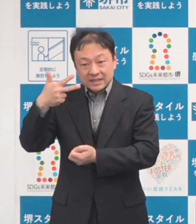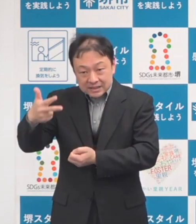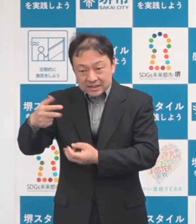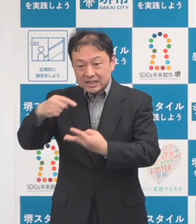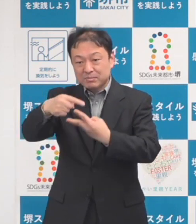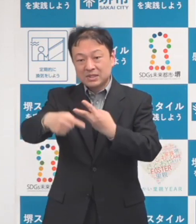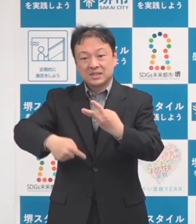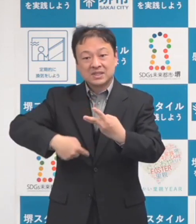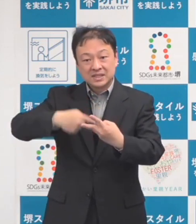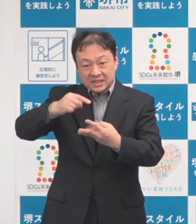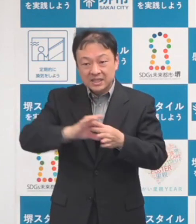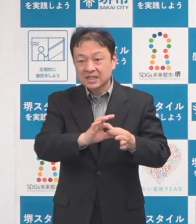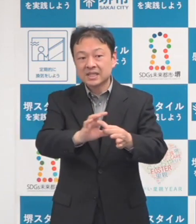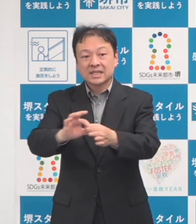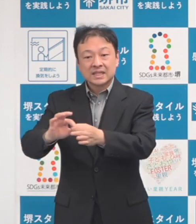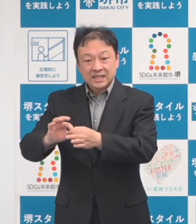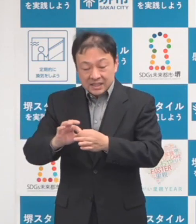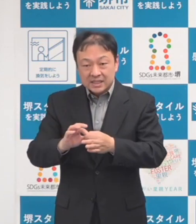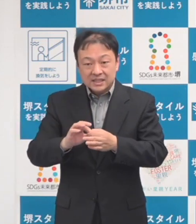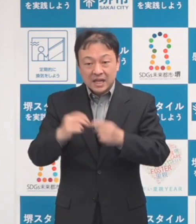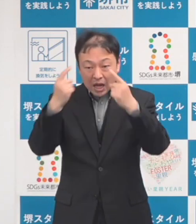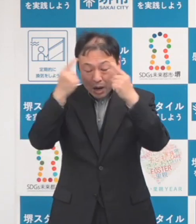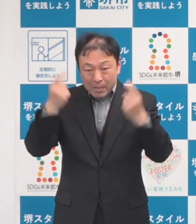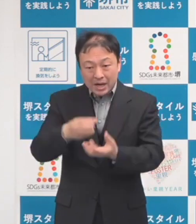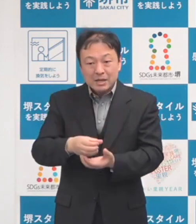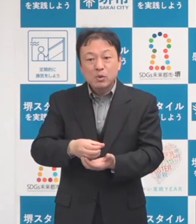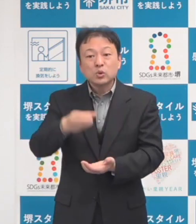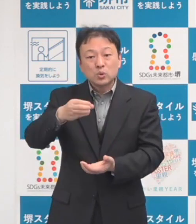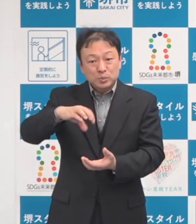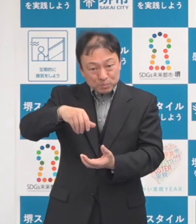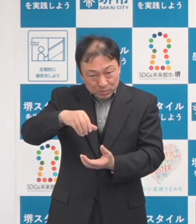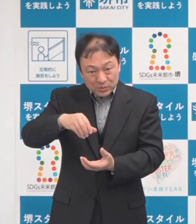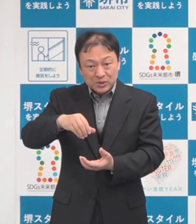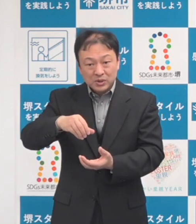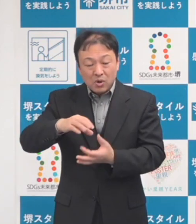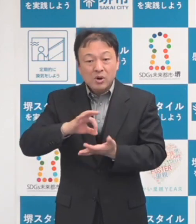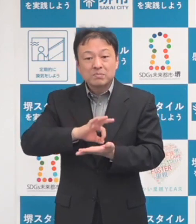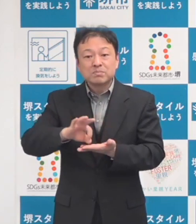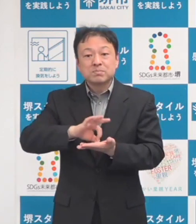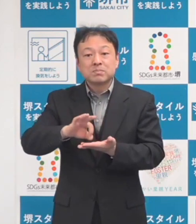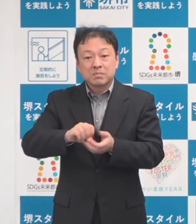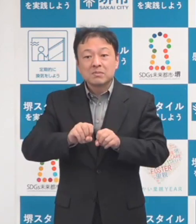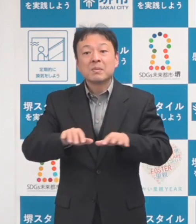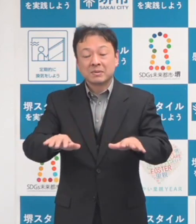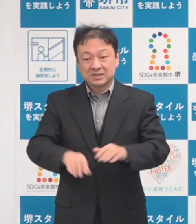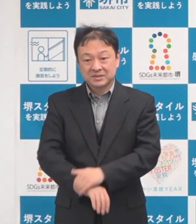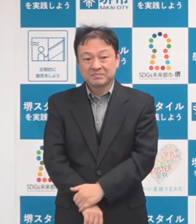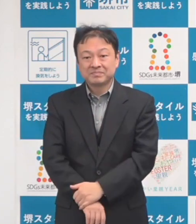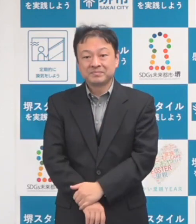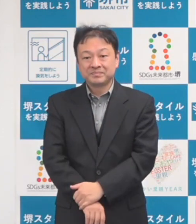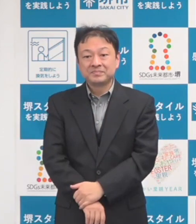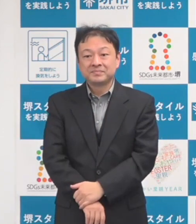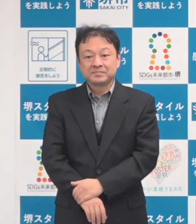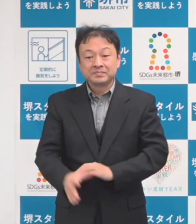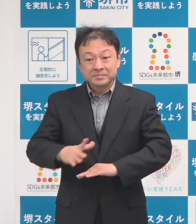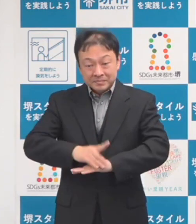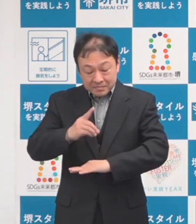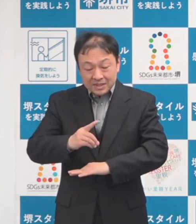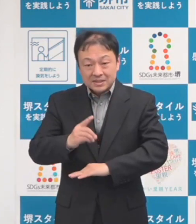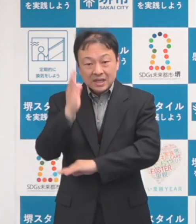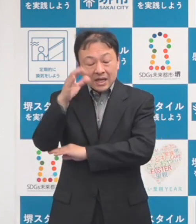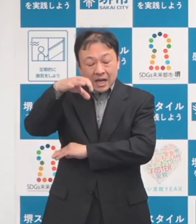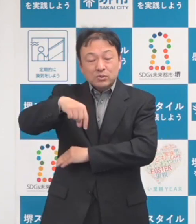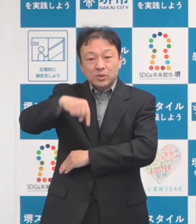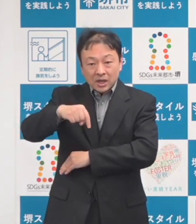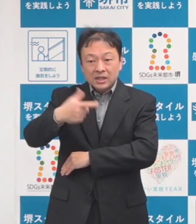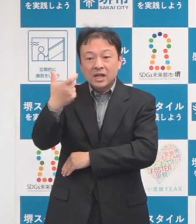進に向けて行う事業です。まずは町内で募集した市の職員約60人を